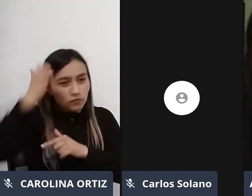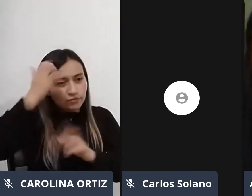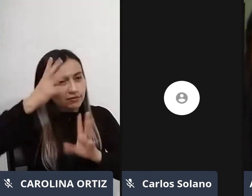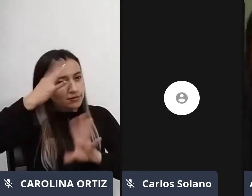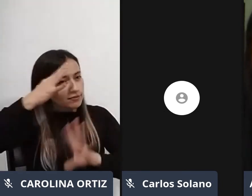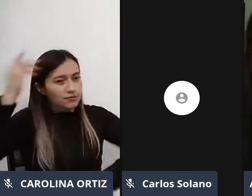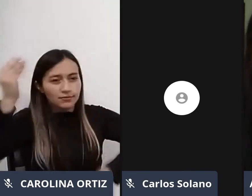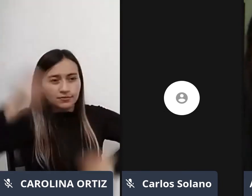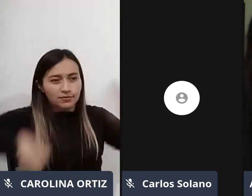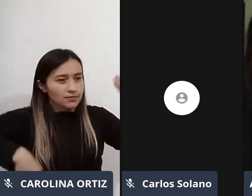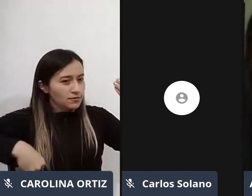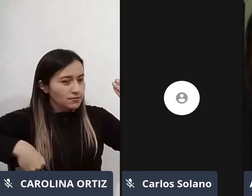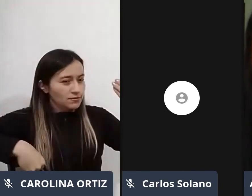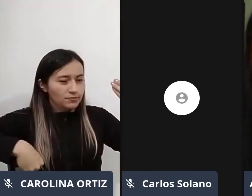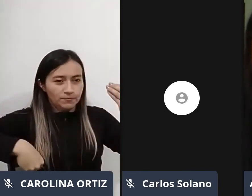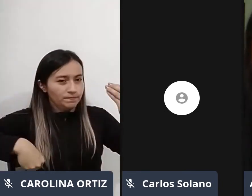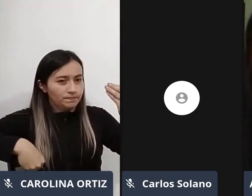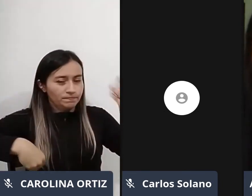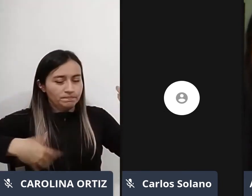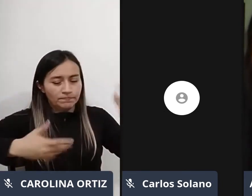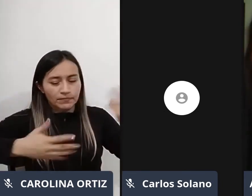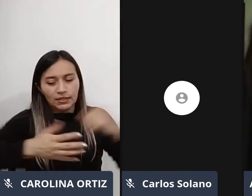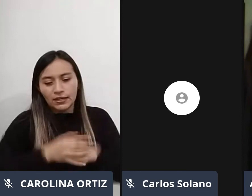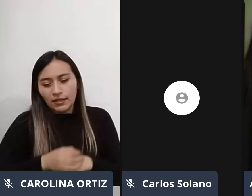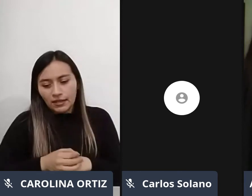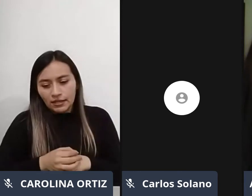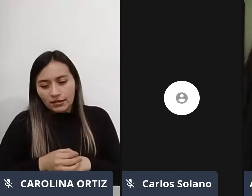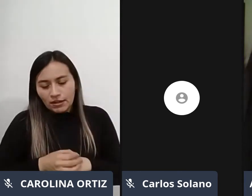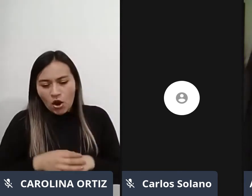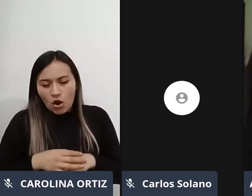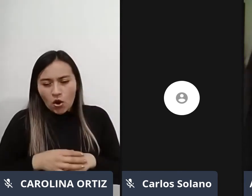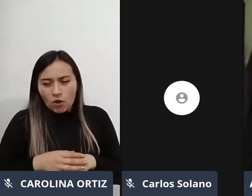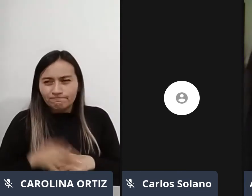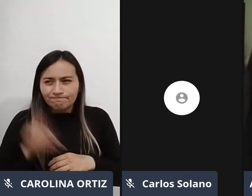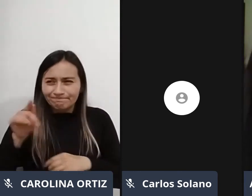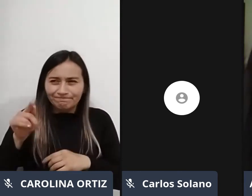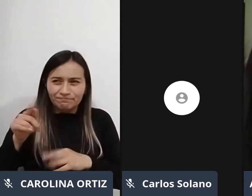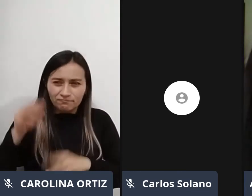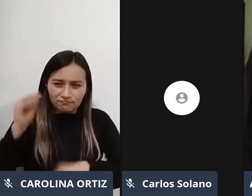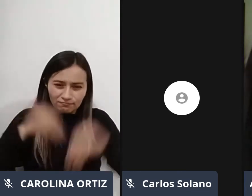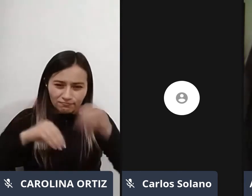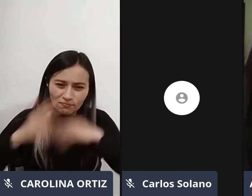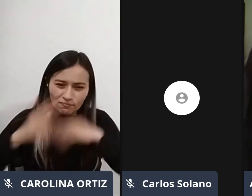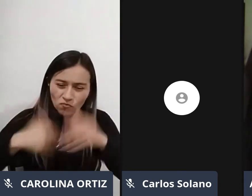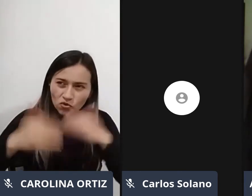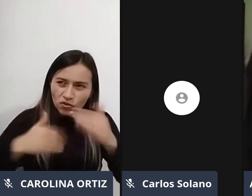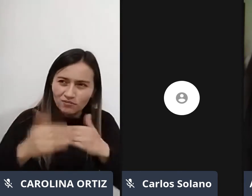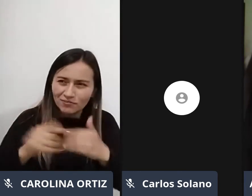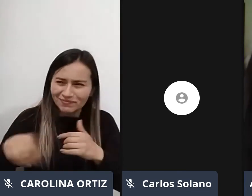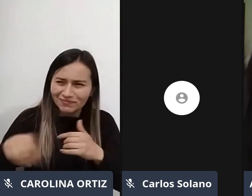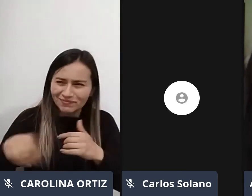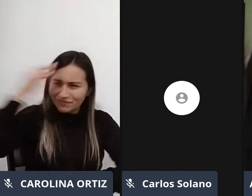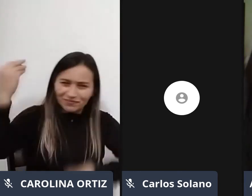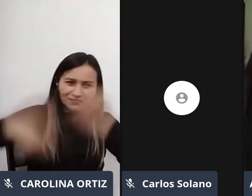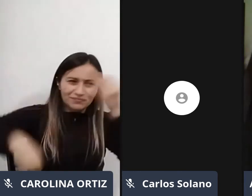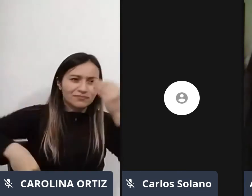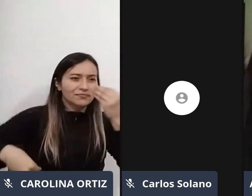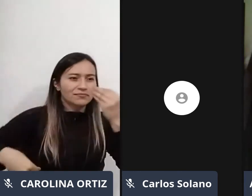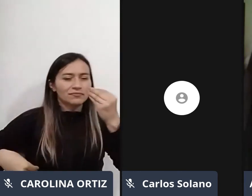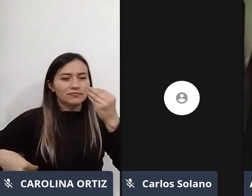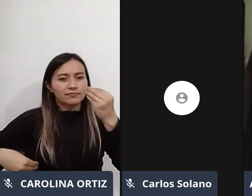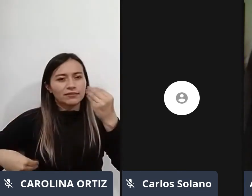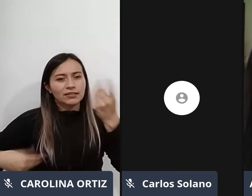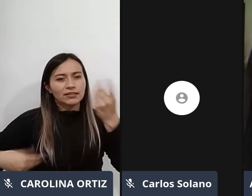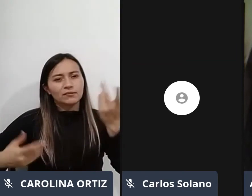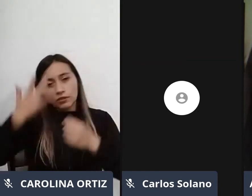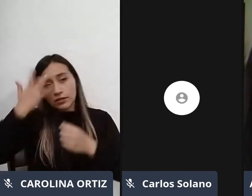quiere construir lo que uno está trabajando con los estudiantes, porque en esos, digamos, en la mayoría de esos procesos